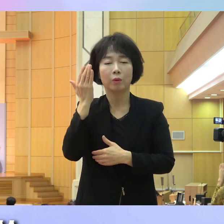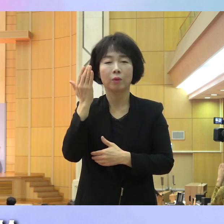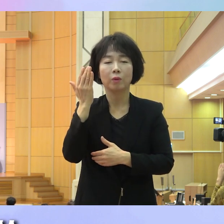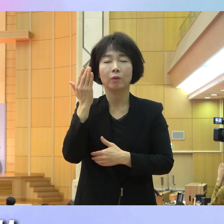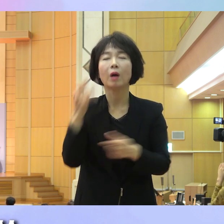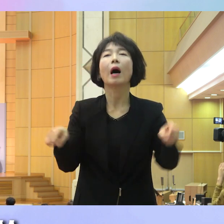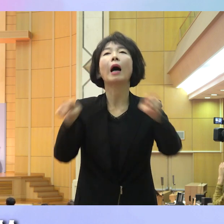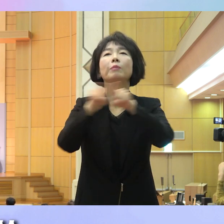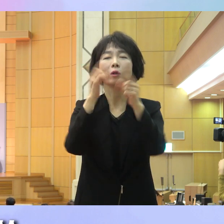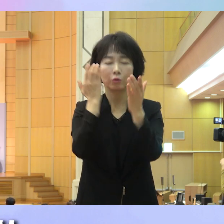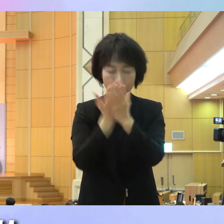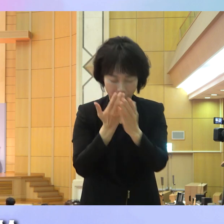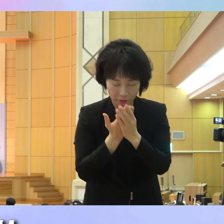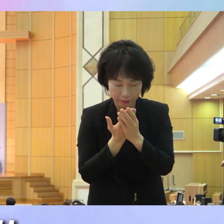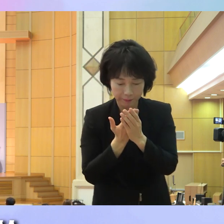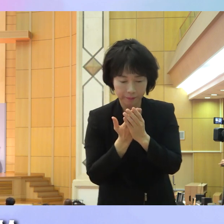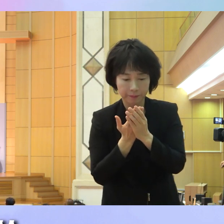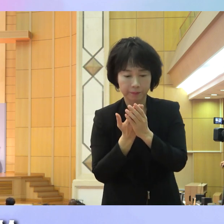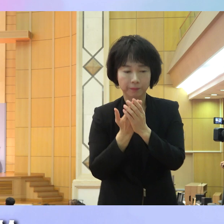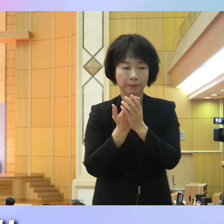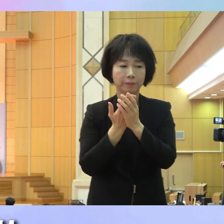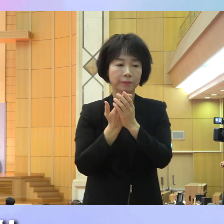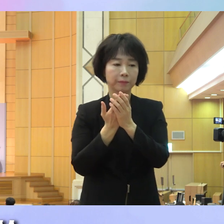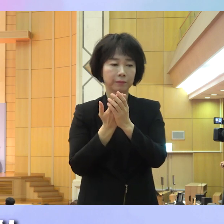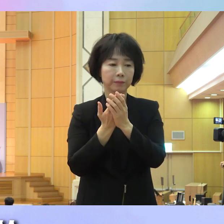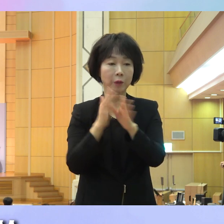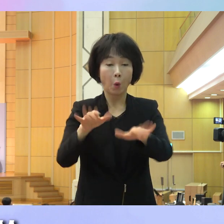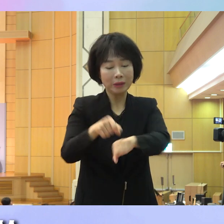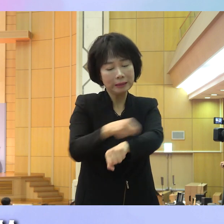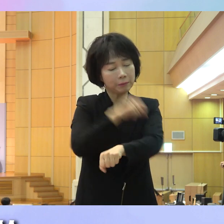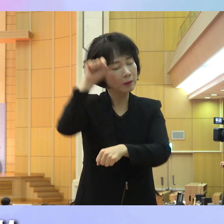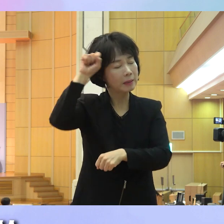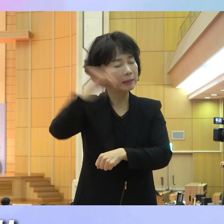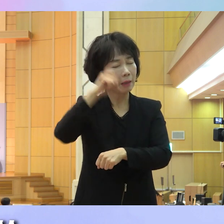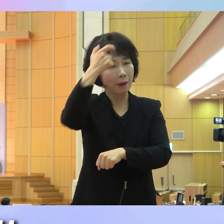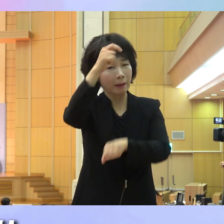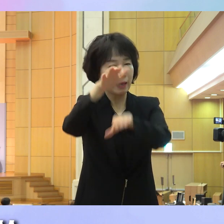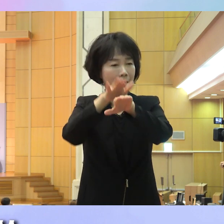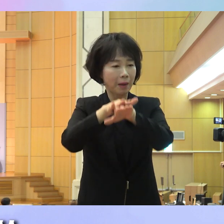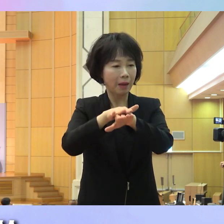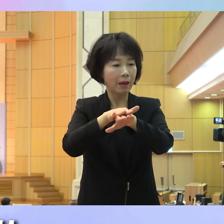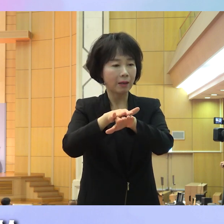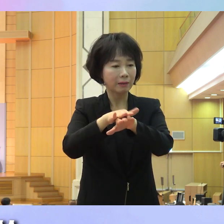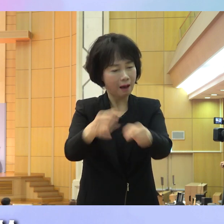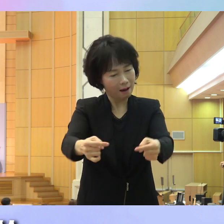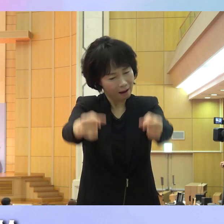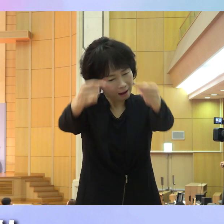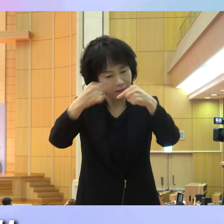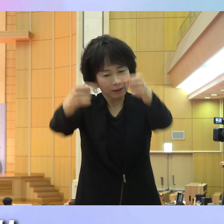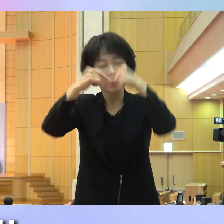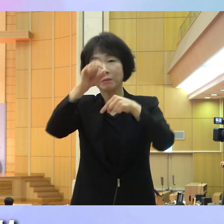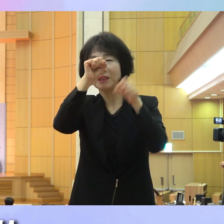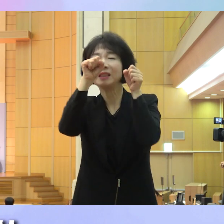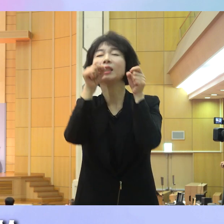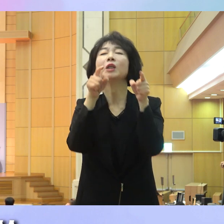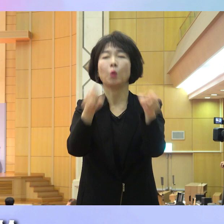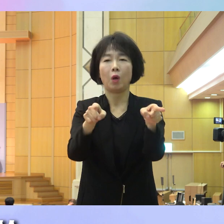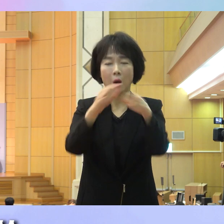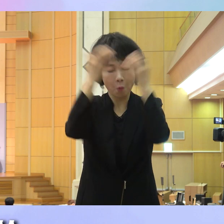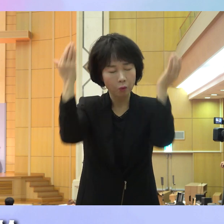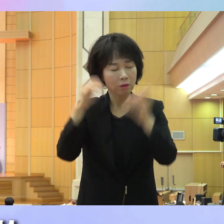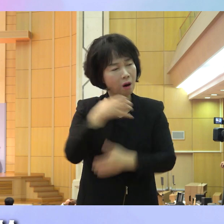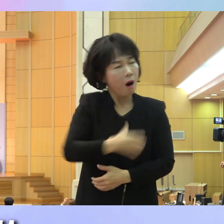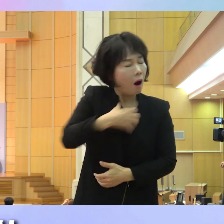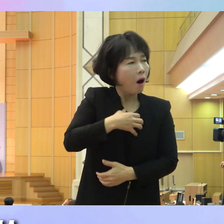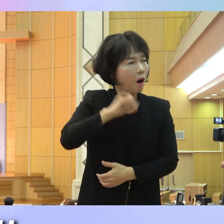하나님 아버지 함께하여 주옵소서. 특별 새벽기도에 모두가 동참해서 이번 기회에 모든